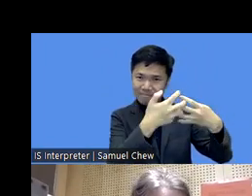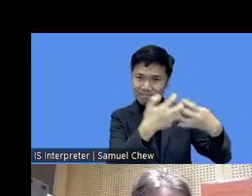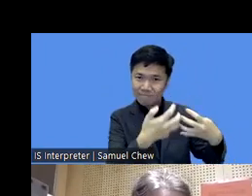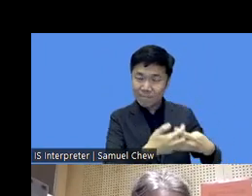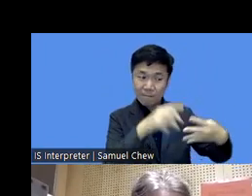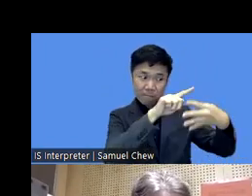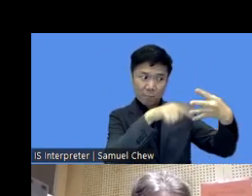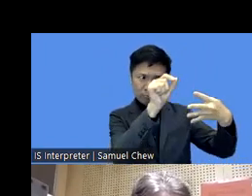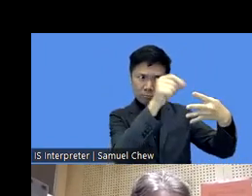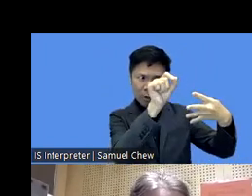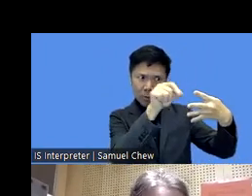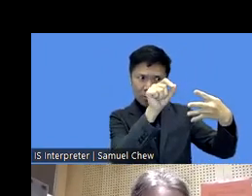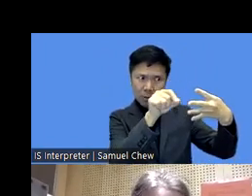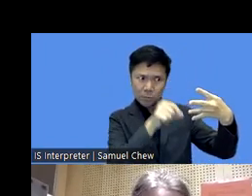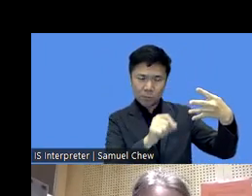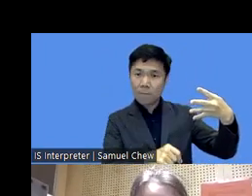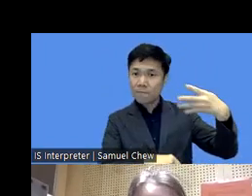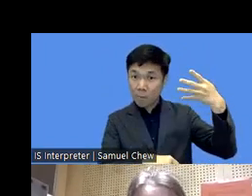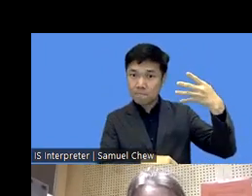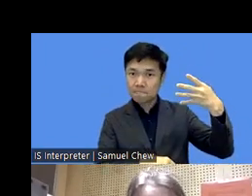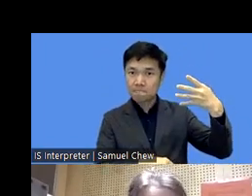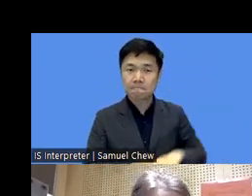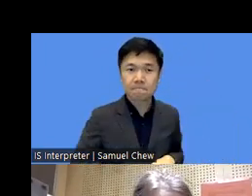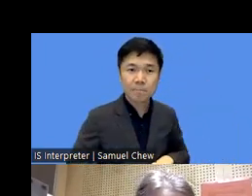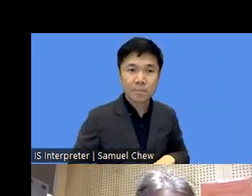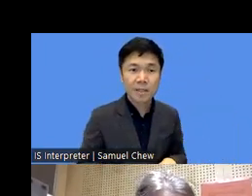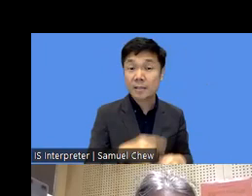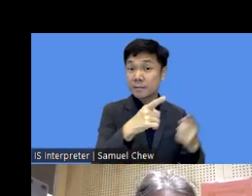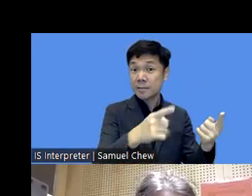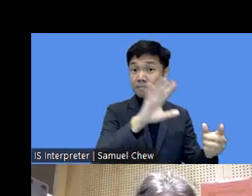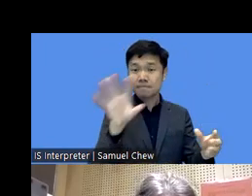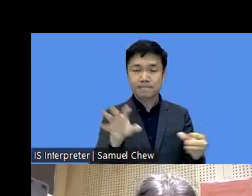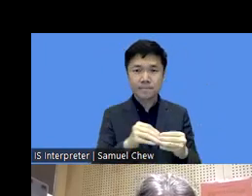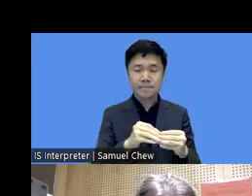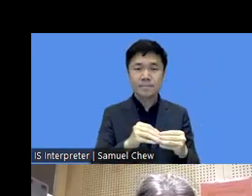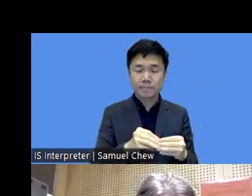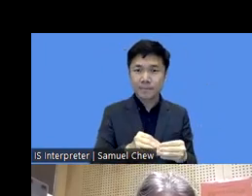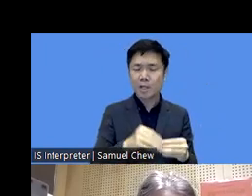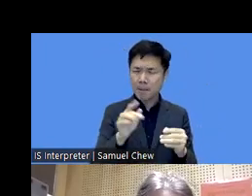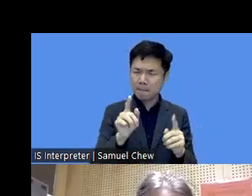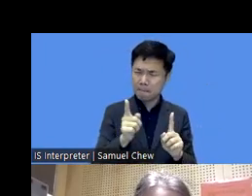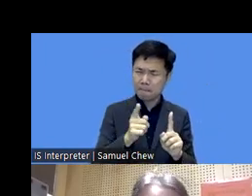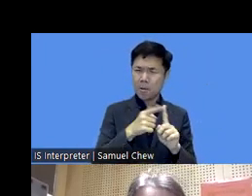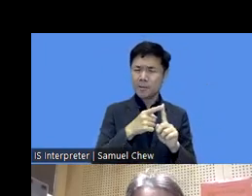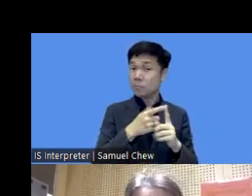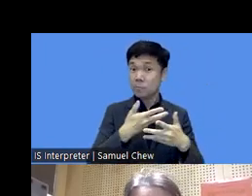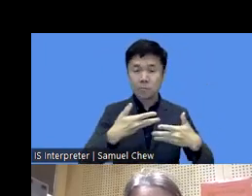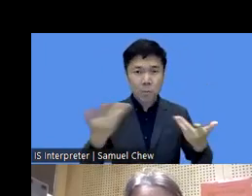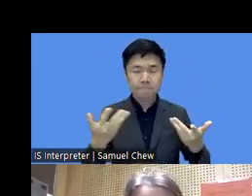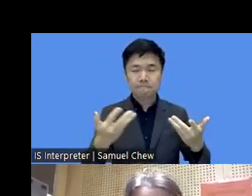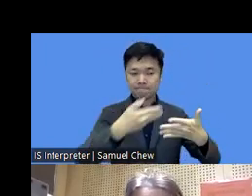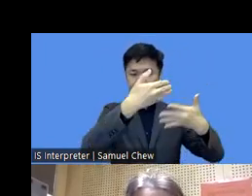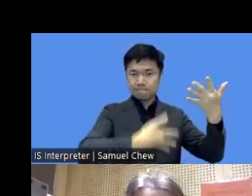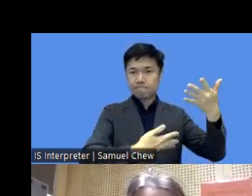que hemos visto ahora está sumarizando los 20 recomendaciones clave de